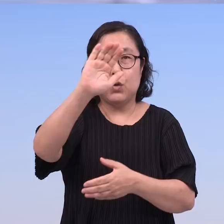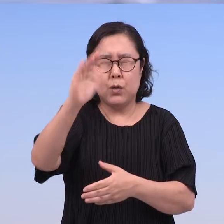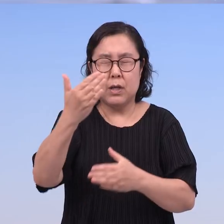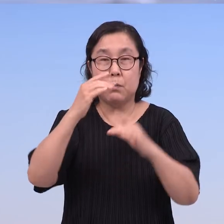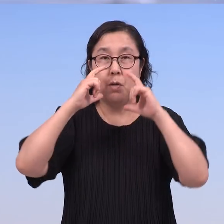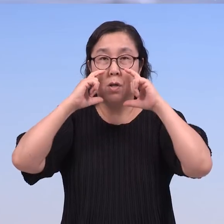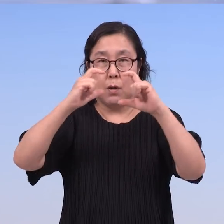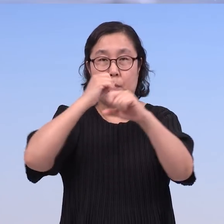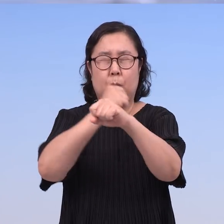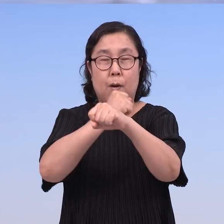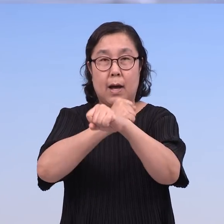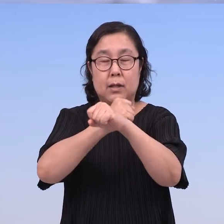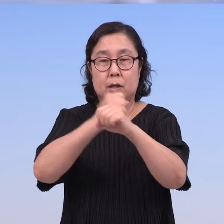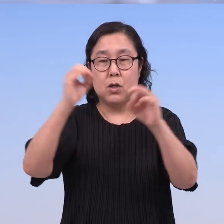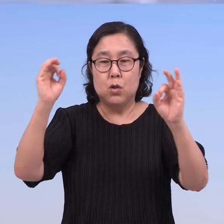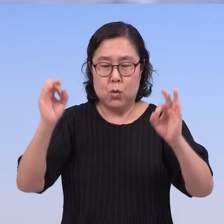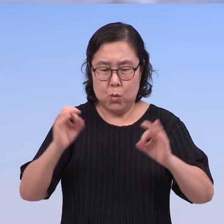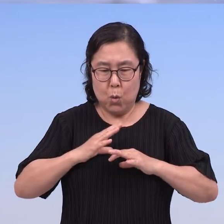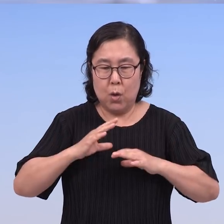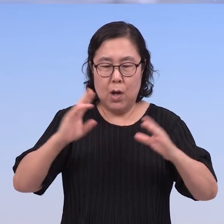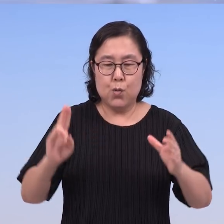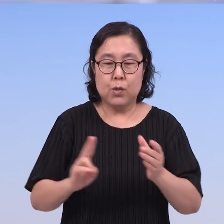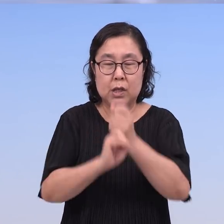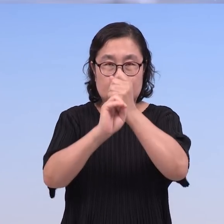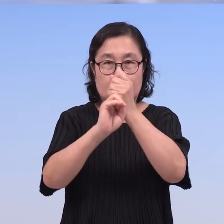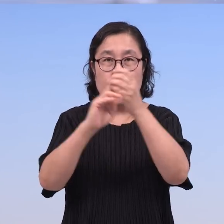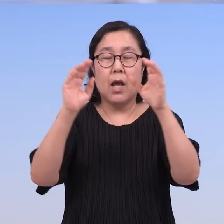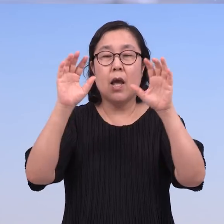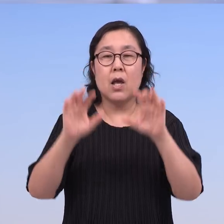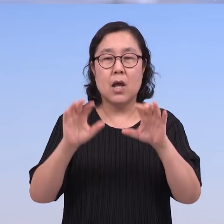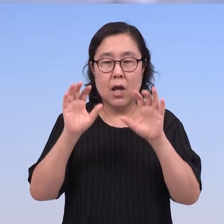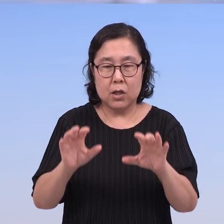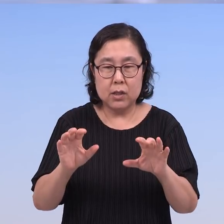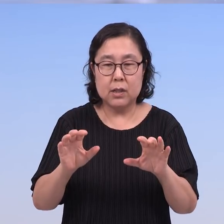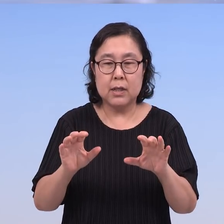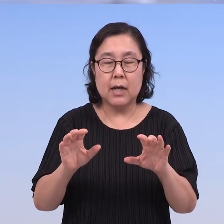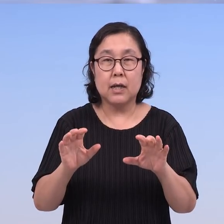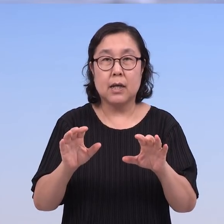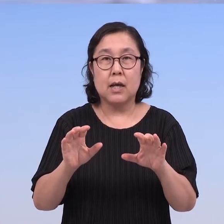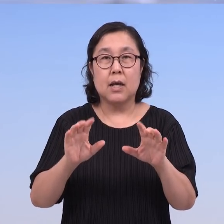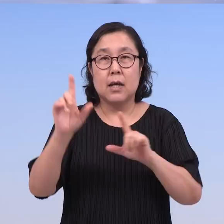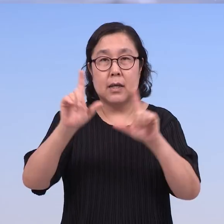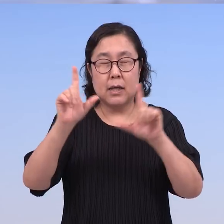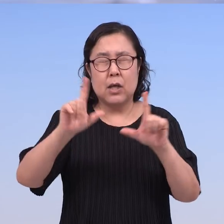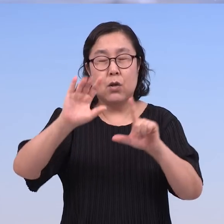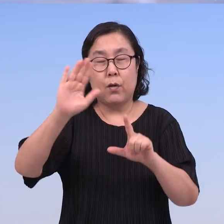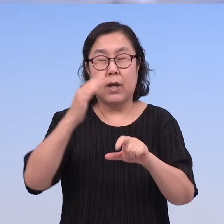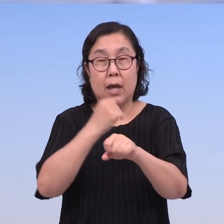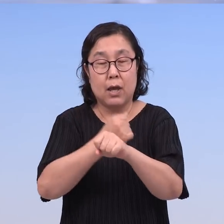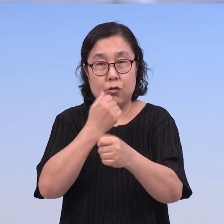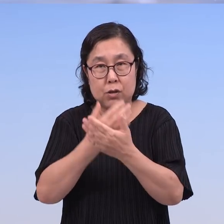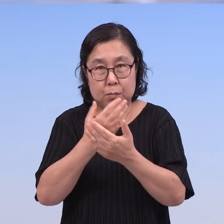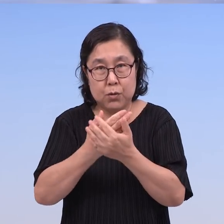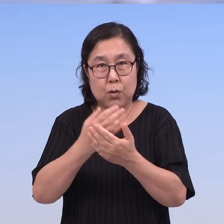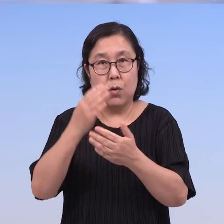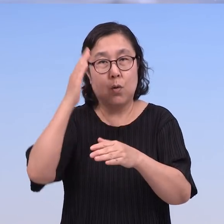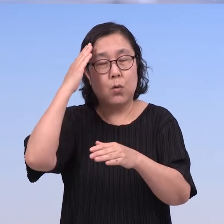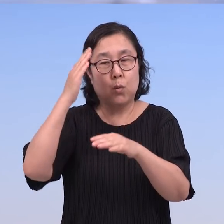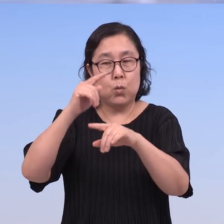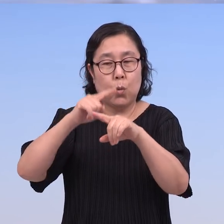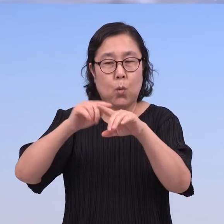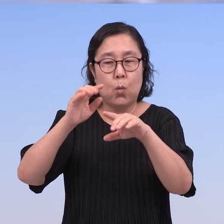선포하는 놀라운 기적의 현장이 되게 하여 주시옵소서. 이 도전 정신을 좀 회복하자는 거예요.